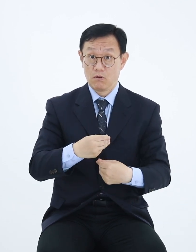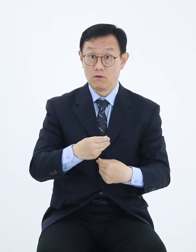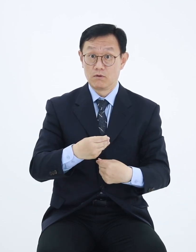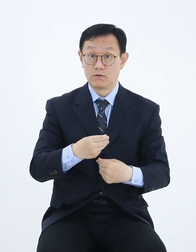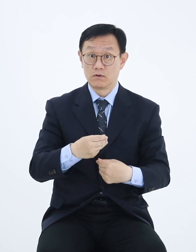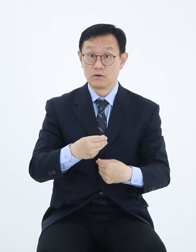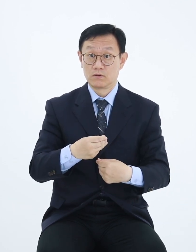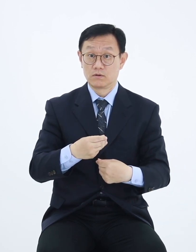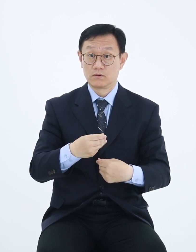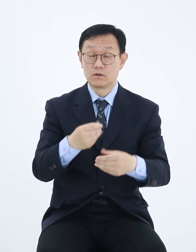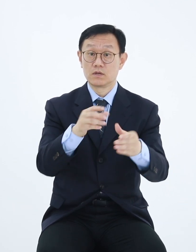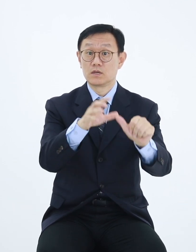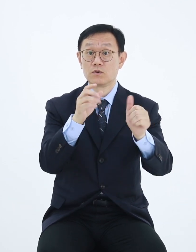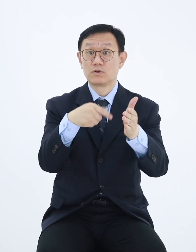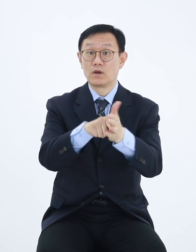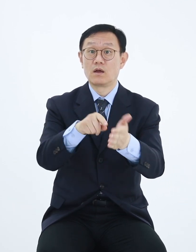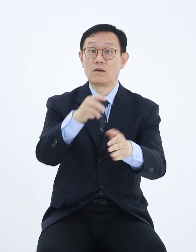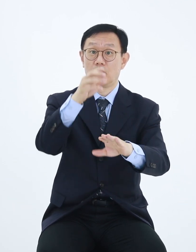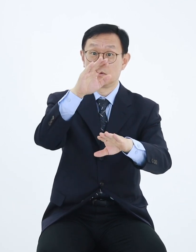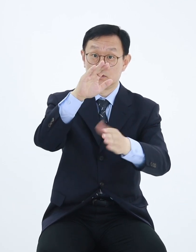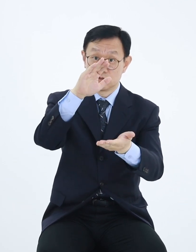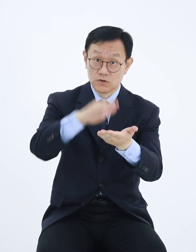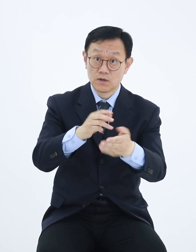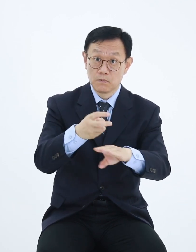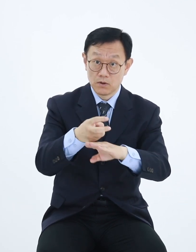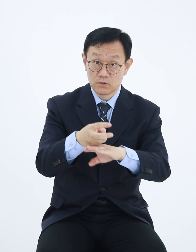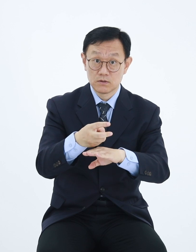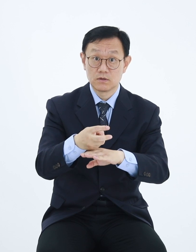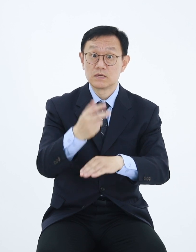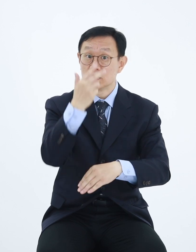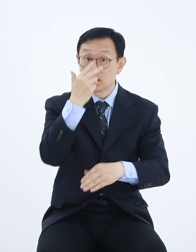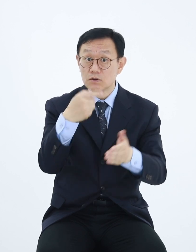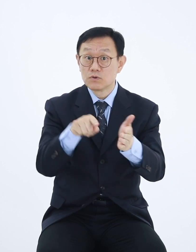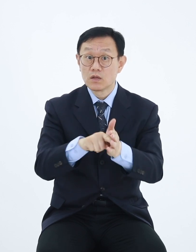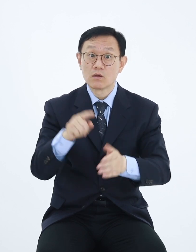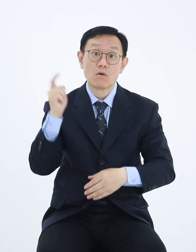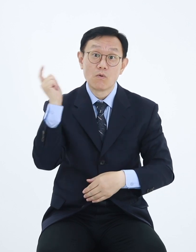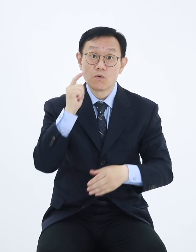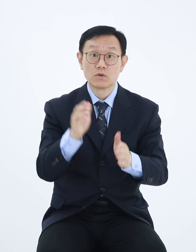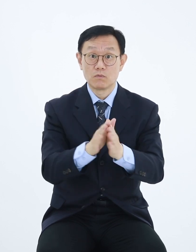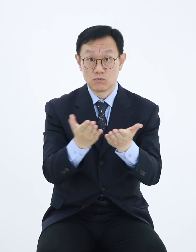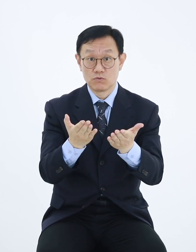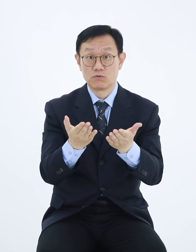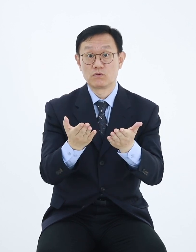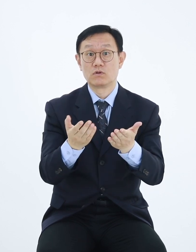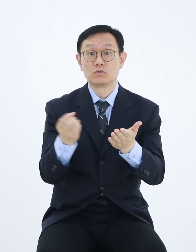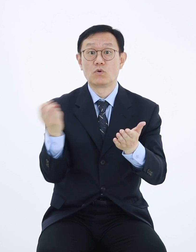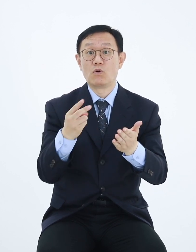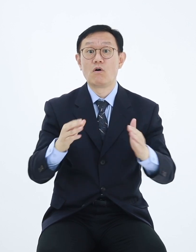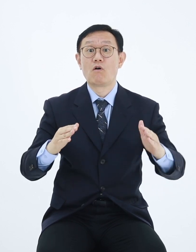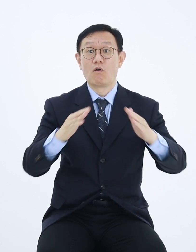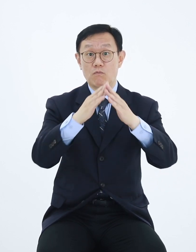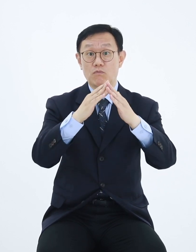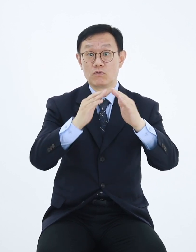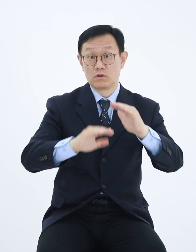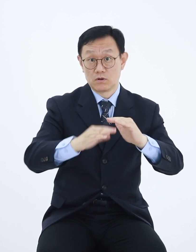저상버스 시각장애인을 위한 오디오북 단차없이 접근할 수 있는 건물이나 보도 등이 이에 해당한다